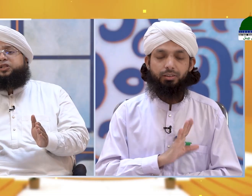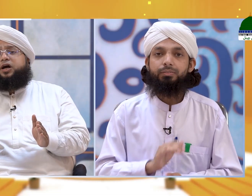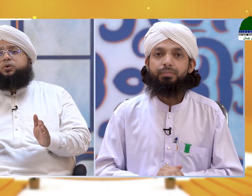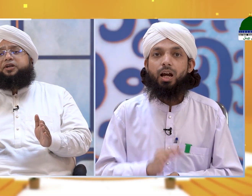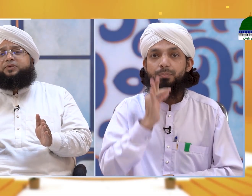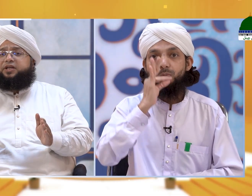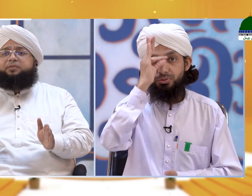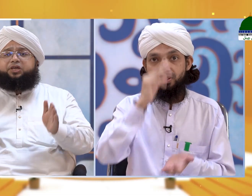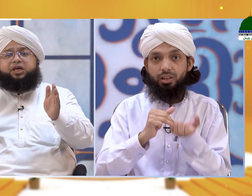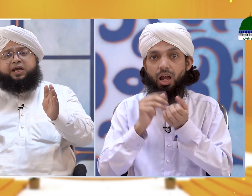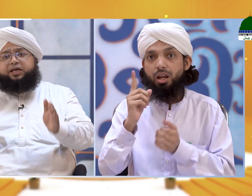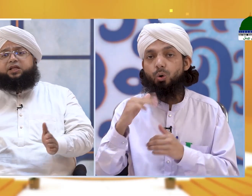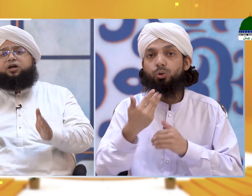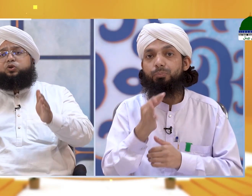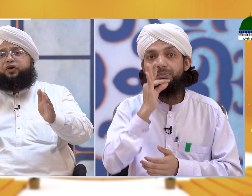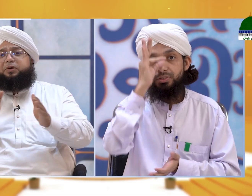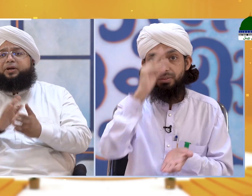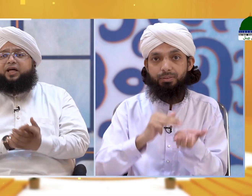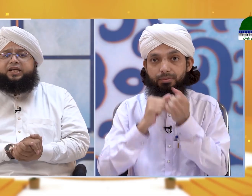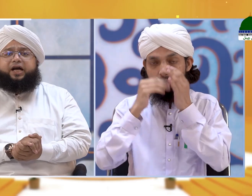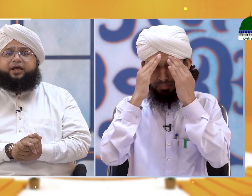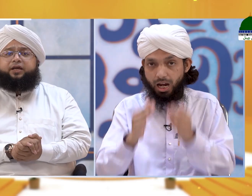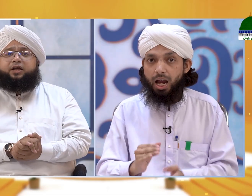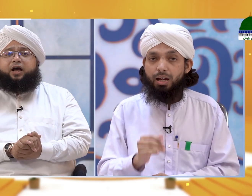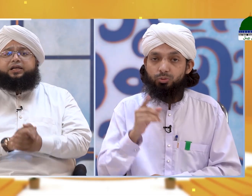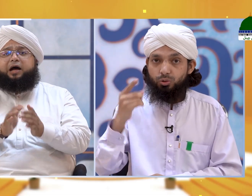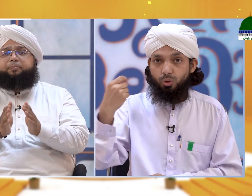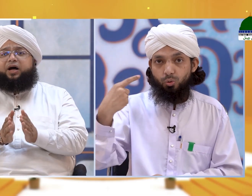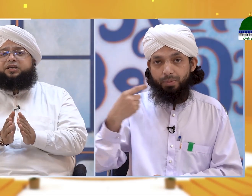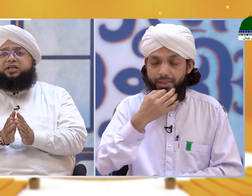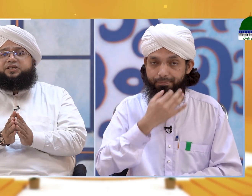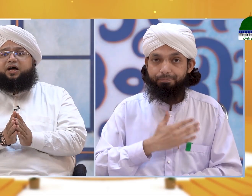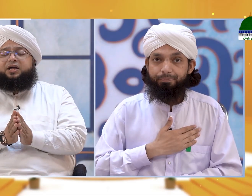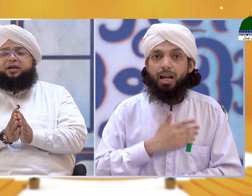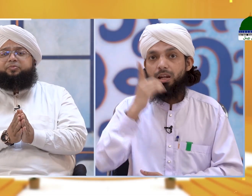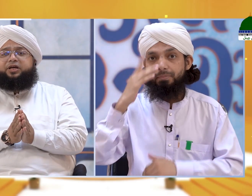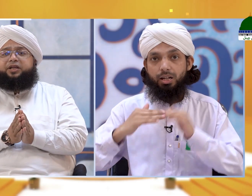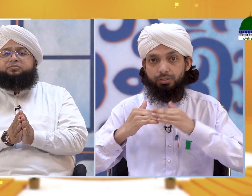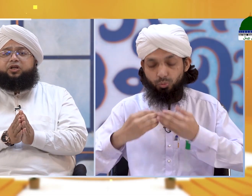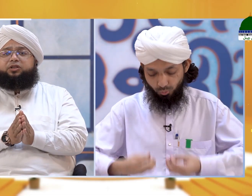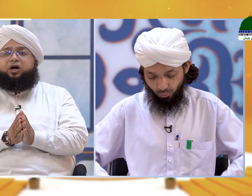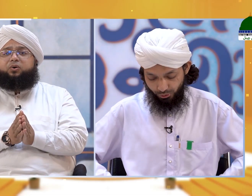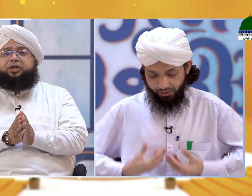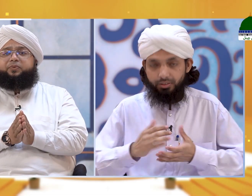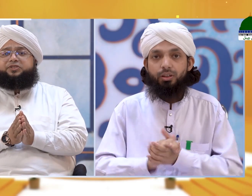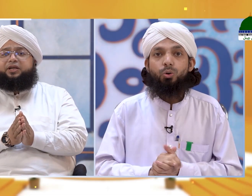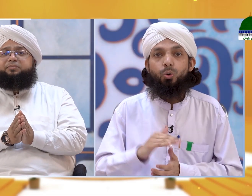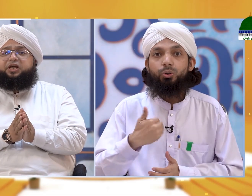اللہ علیہ وسلم کی اطاعت و فرما برداری کریں، اللہ پاک کی رضا، نبی کریم صلی اللہ علیہ وسلم کی